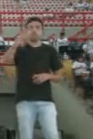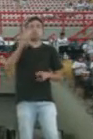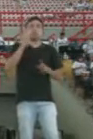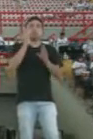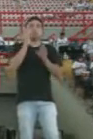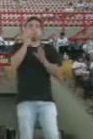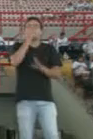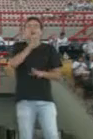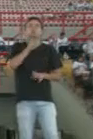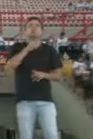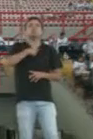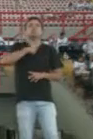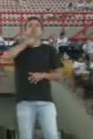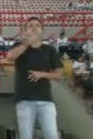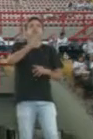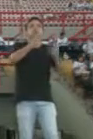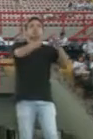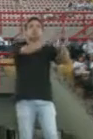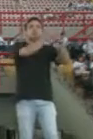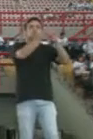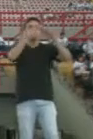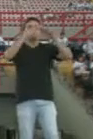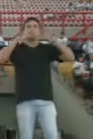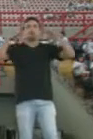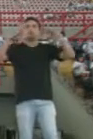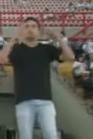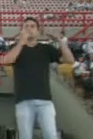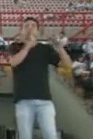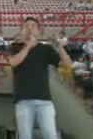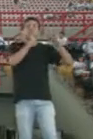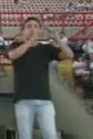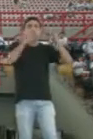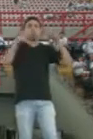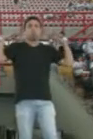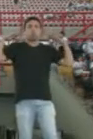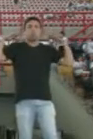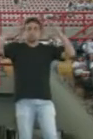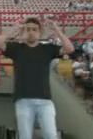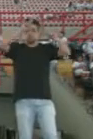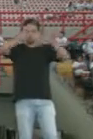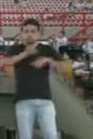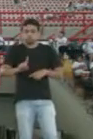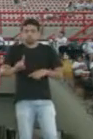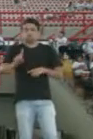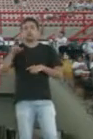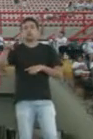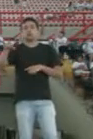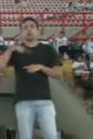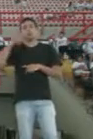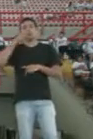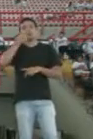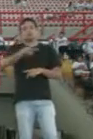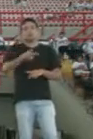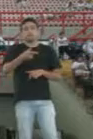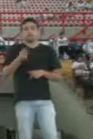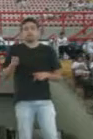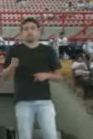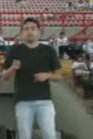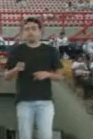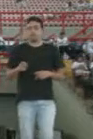a voz da brisa se cala. Talvez um anjo emudece quando ela fala.